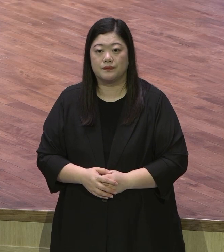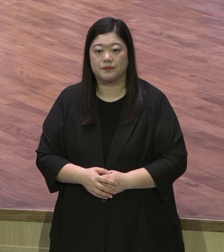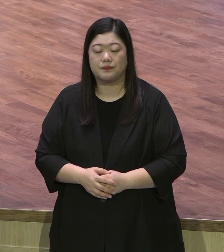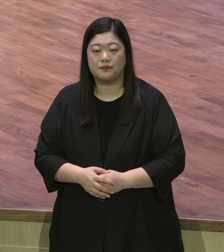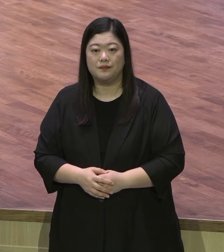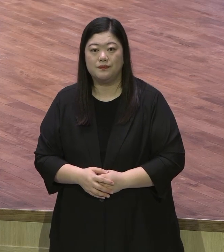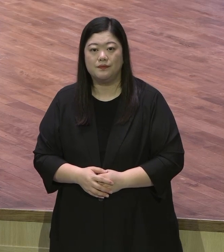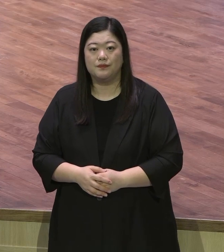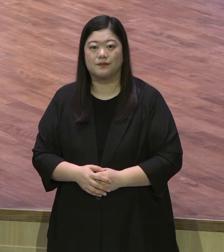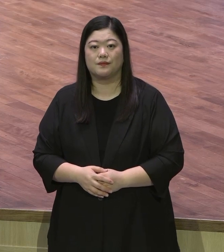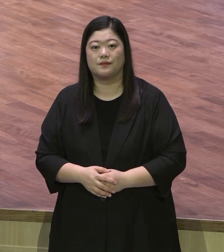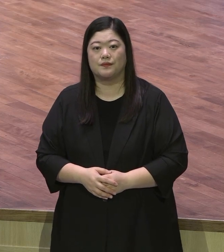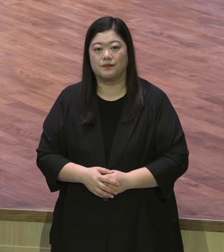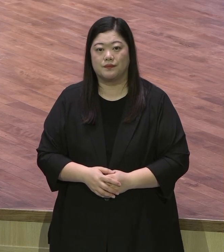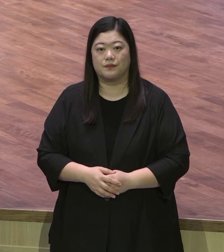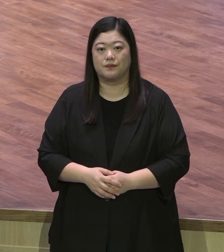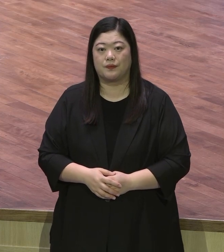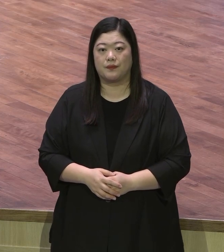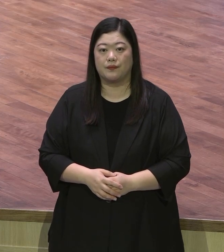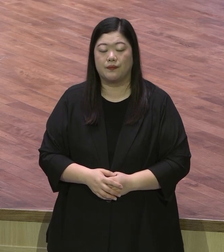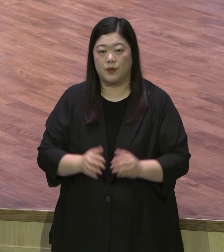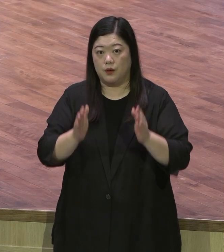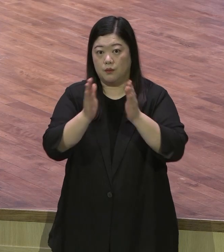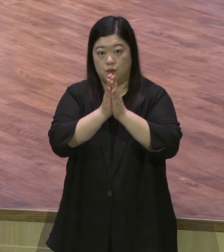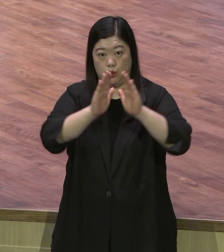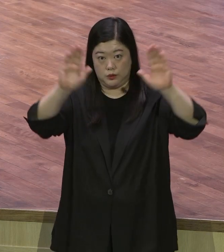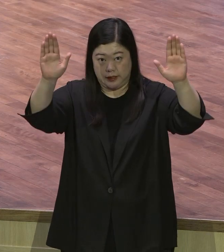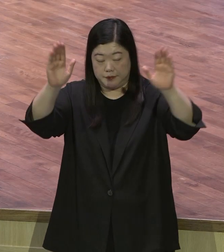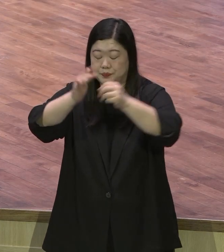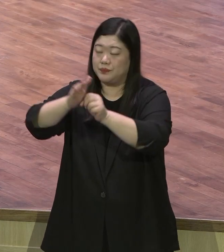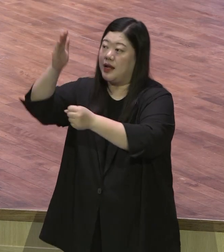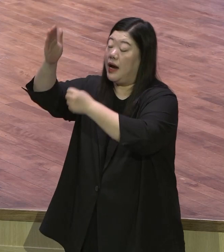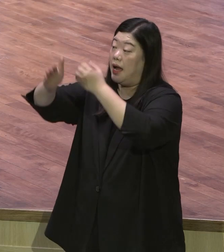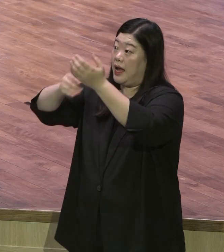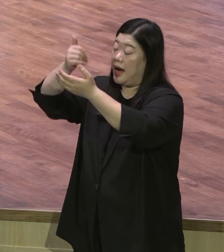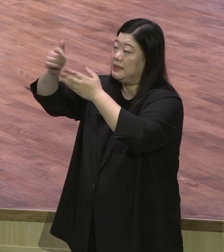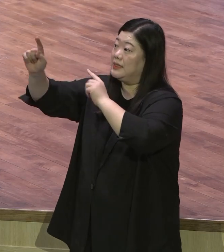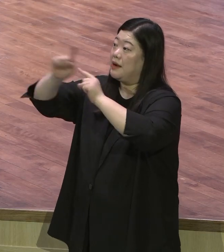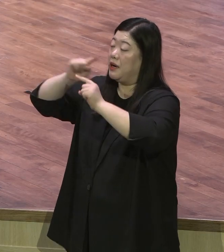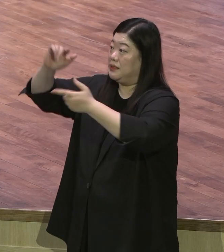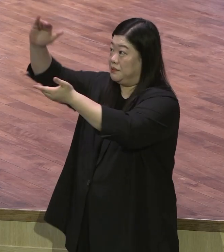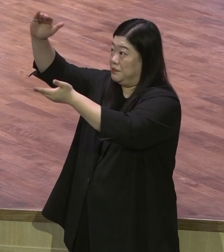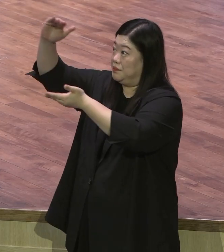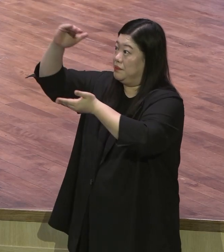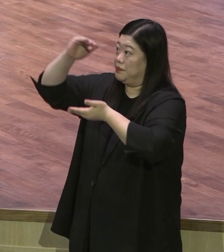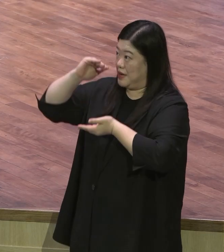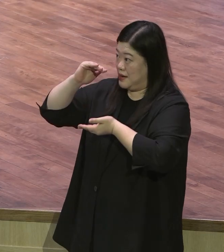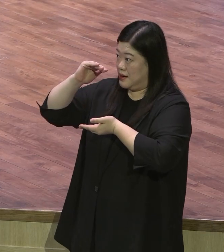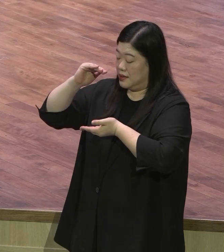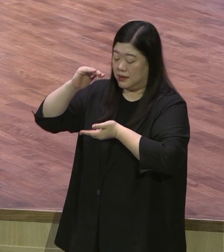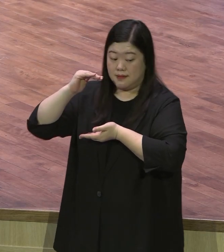모세는 하나님의 말씀을 지켜 행하면 여러 민족 앞에서